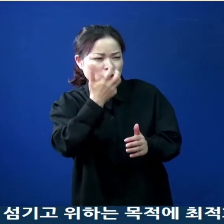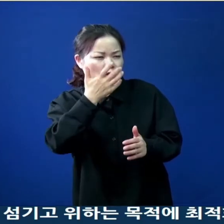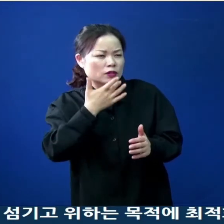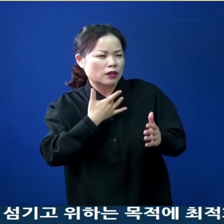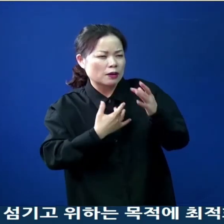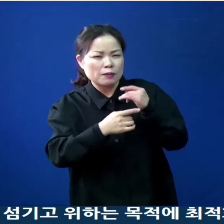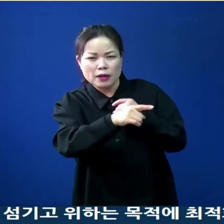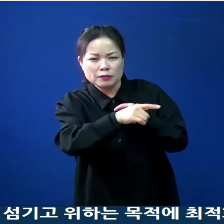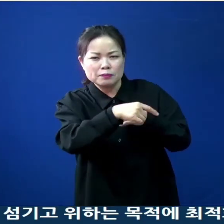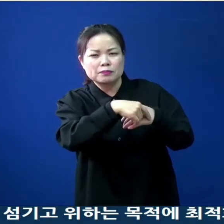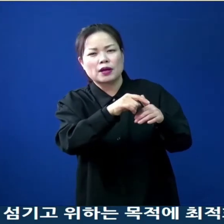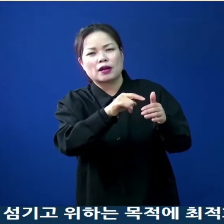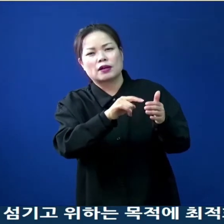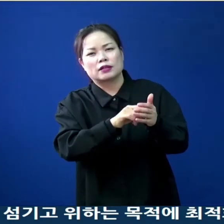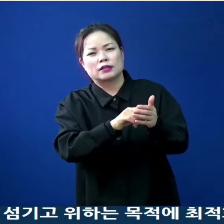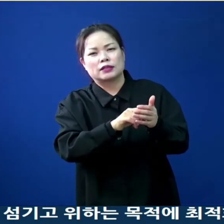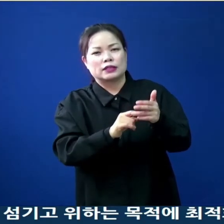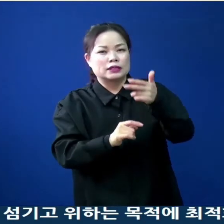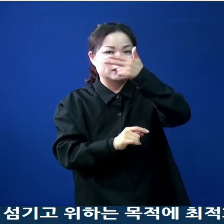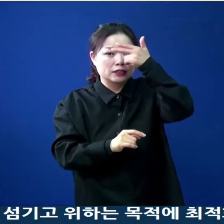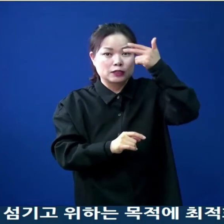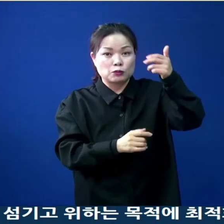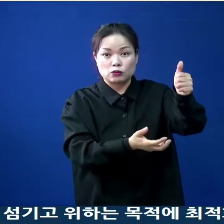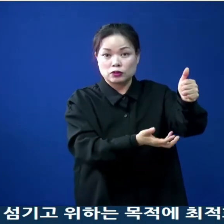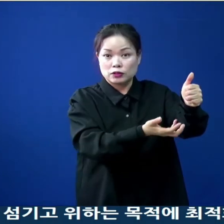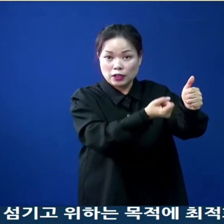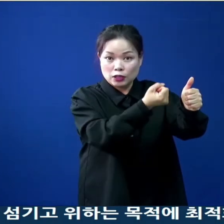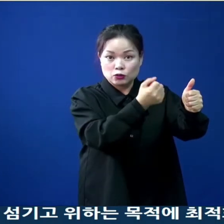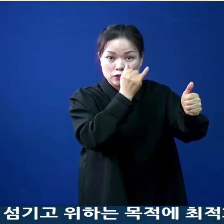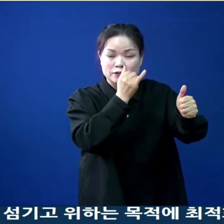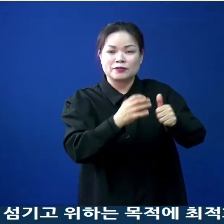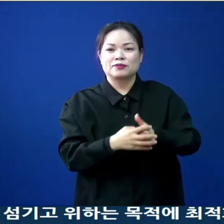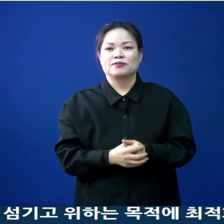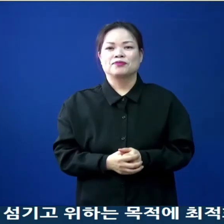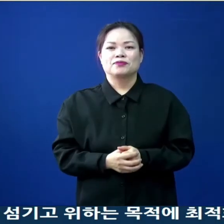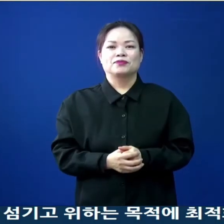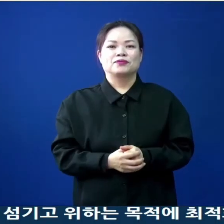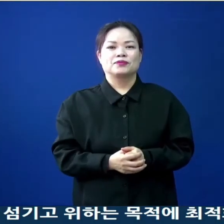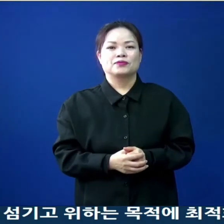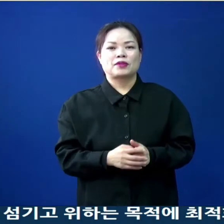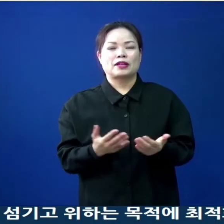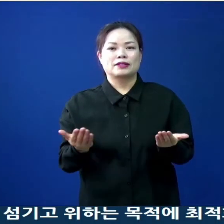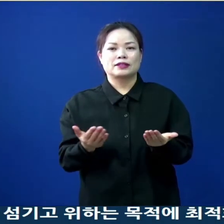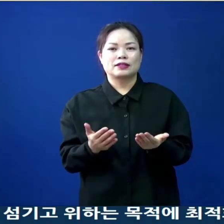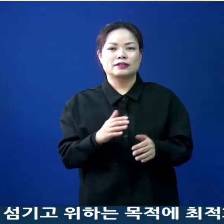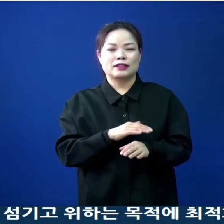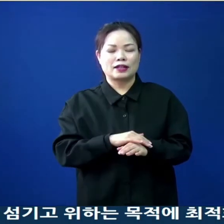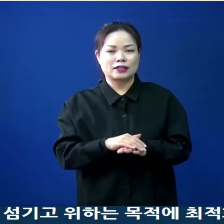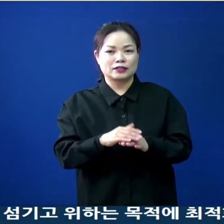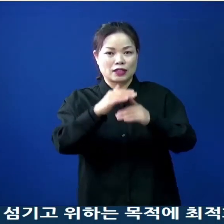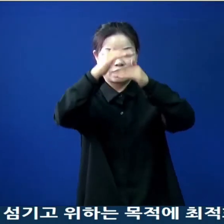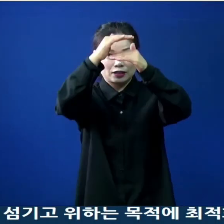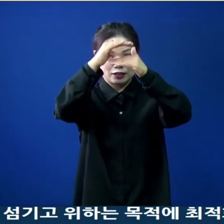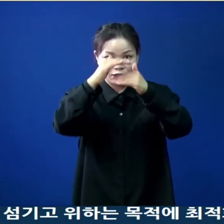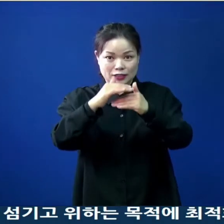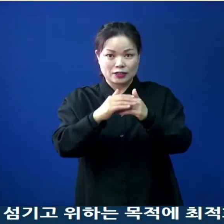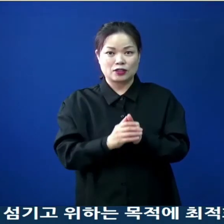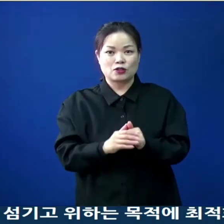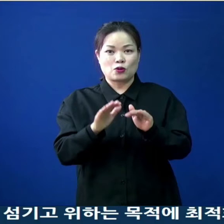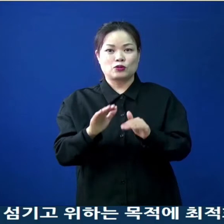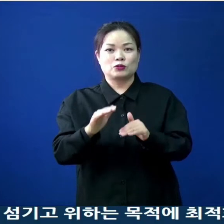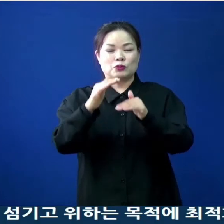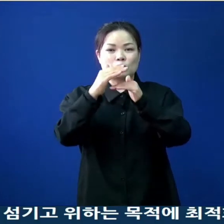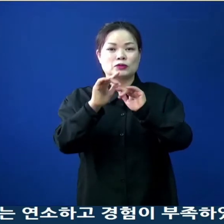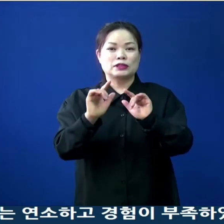없는 마음을 디모데는 가지고 있었던 것입니다. 이 사실을 잘 알려주는 본문이 있는데요, 오늘